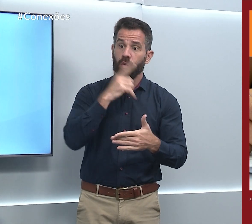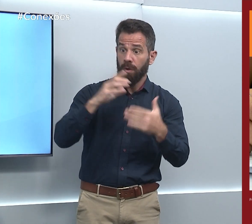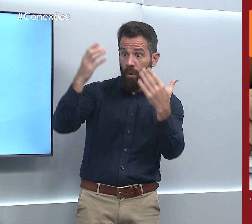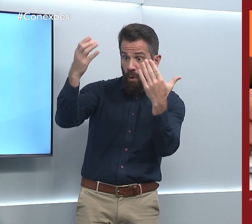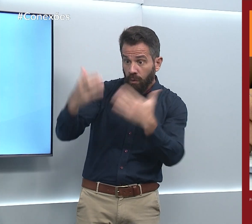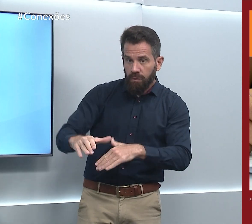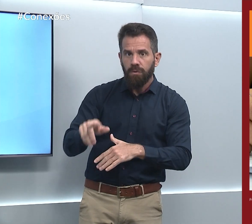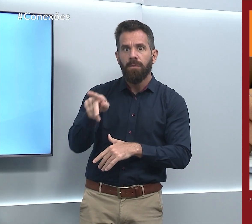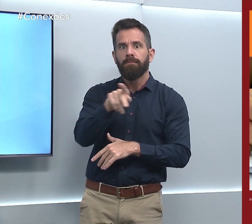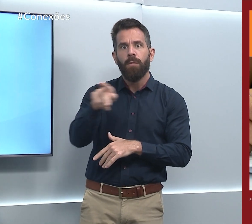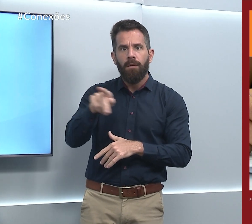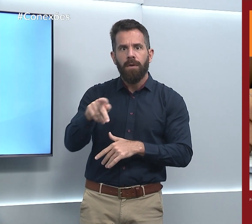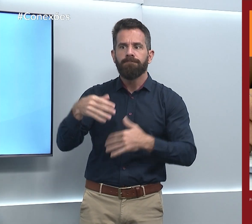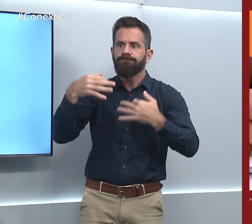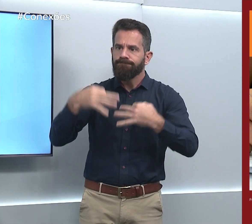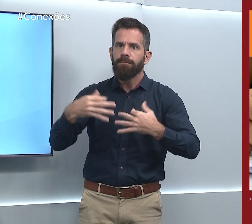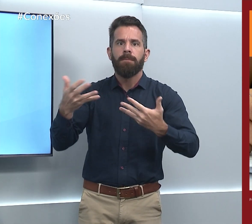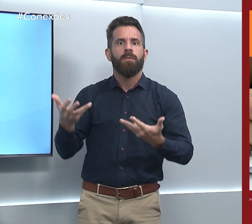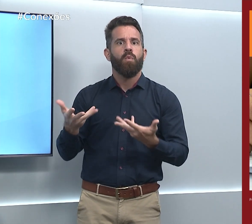a sala de aula.